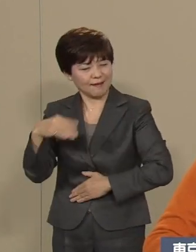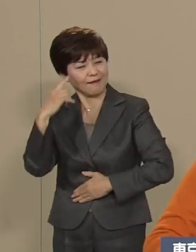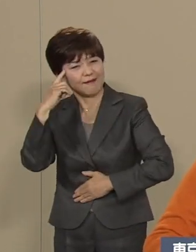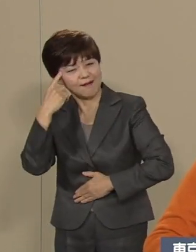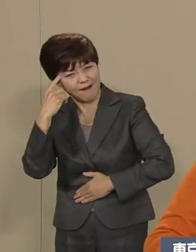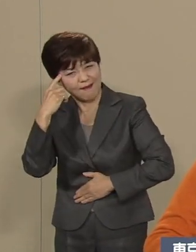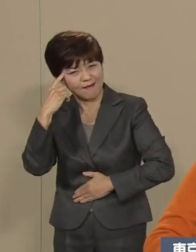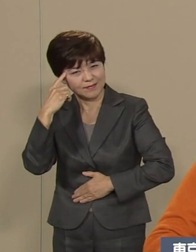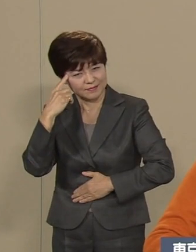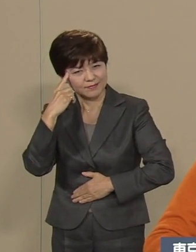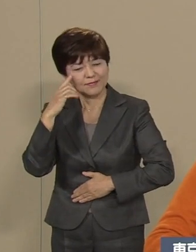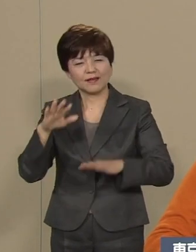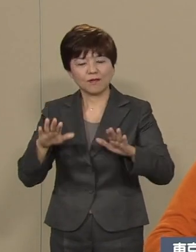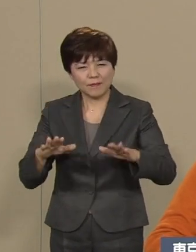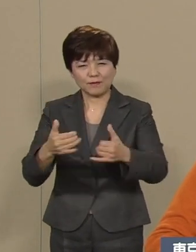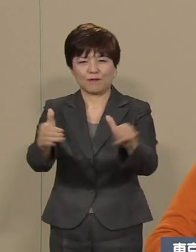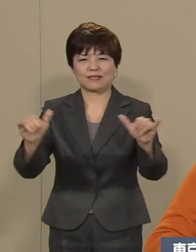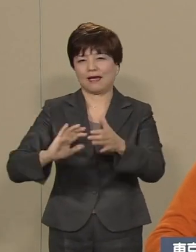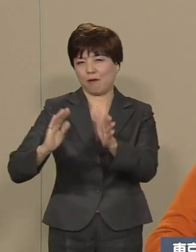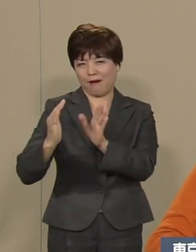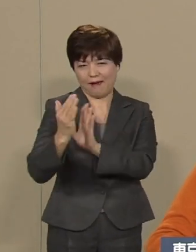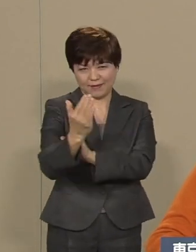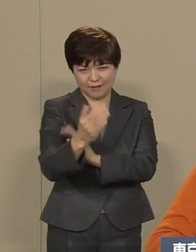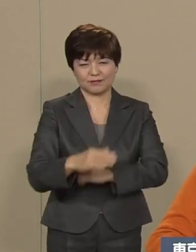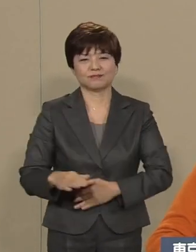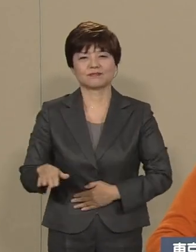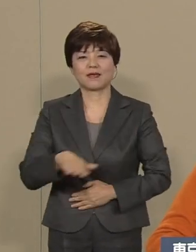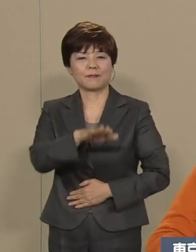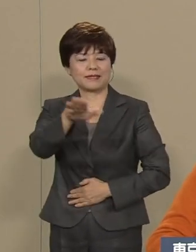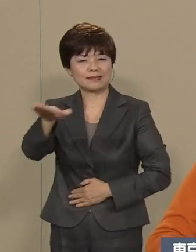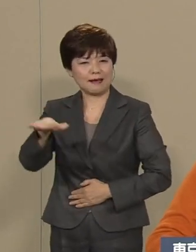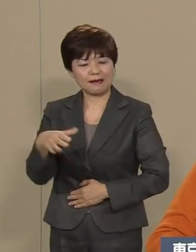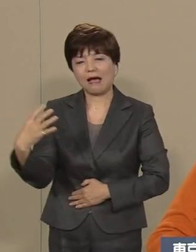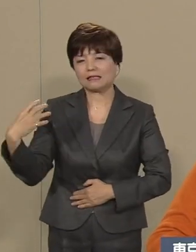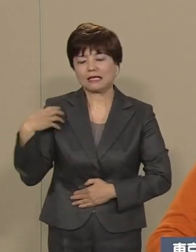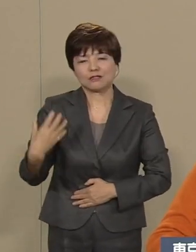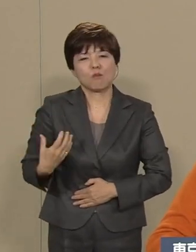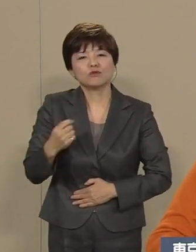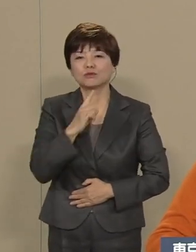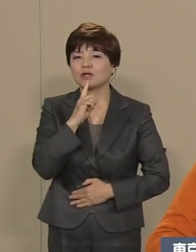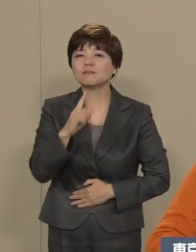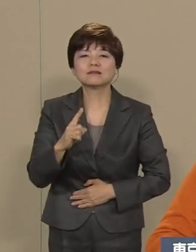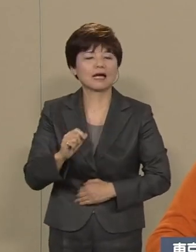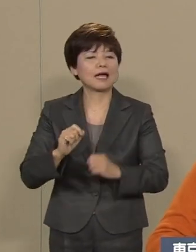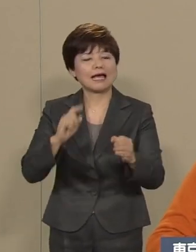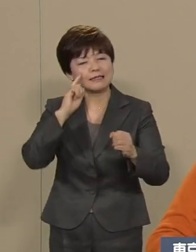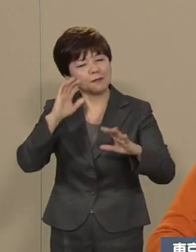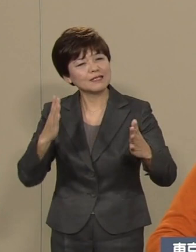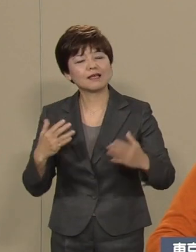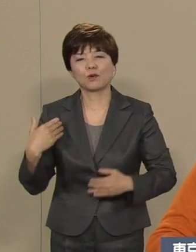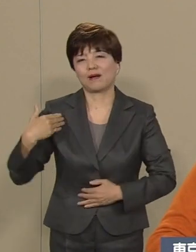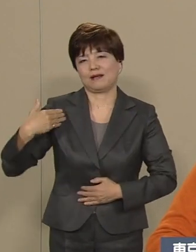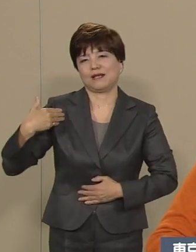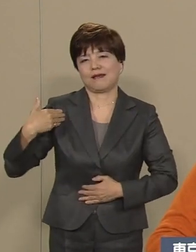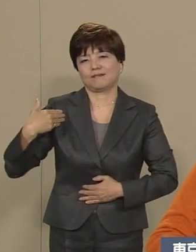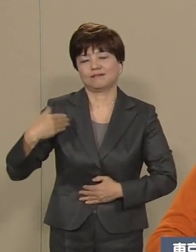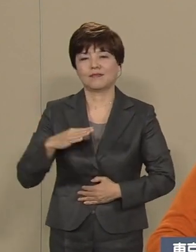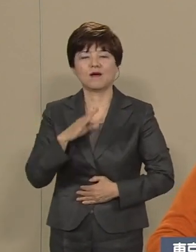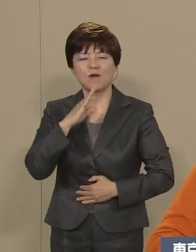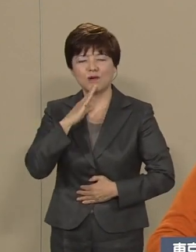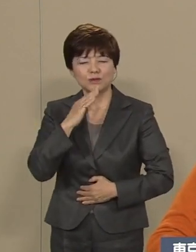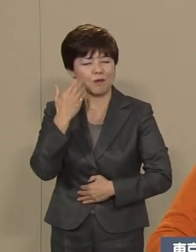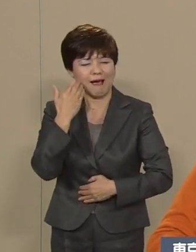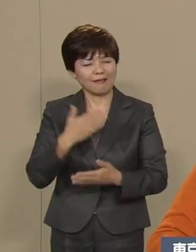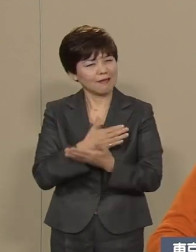複雑な社会を変えていく皆さん責任を取りますとますがやってみないと分かりません本当は誰も